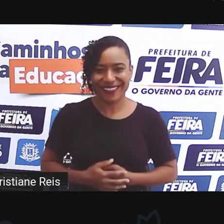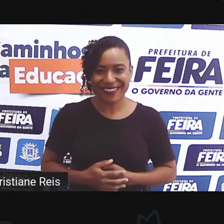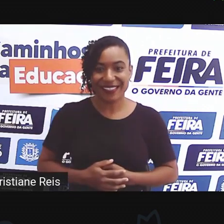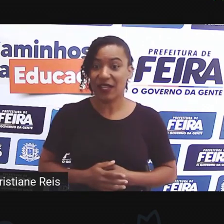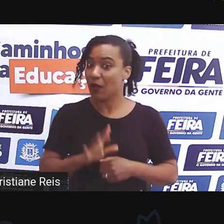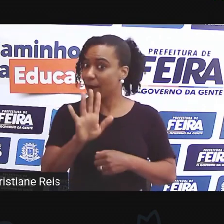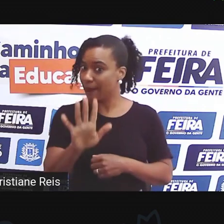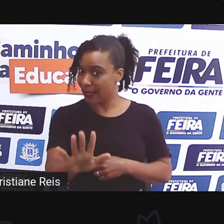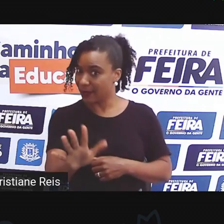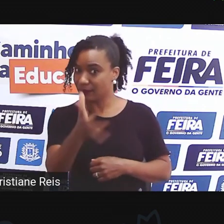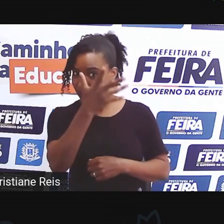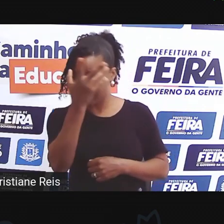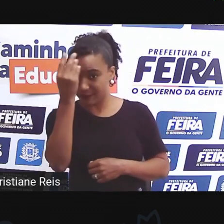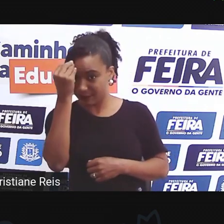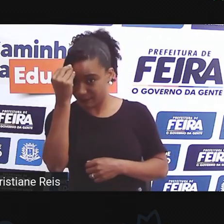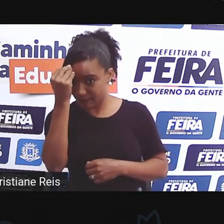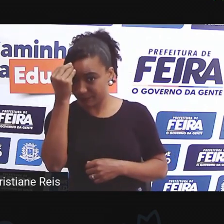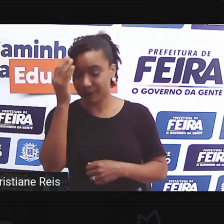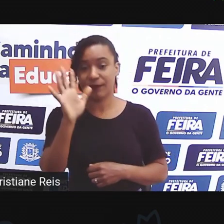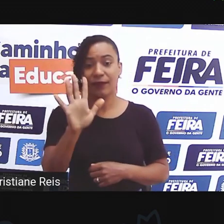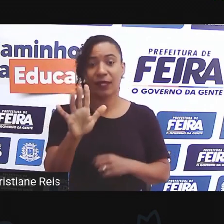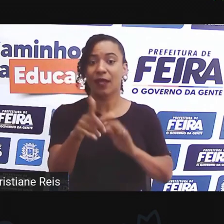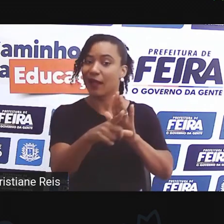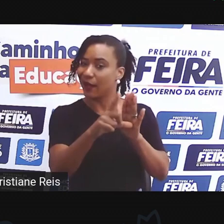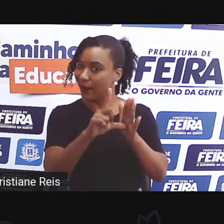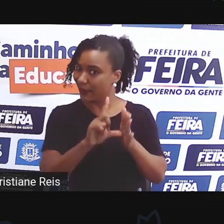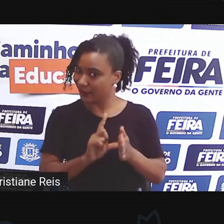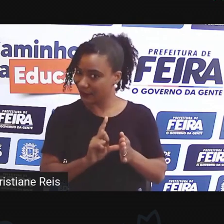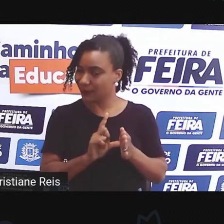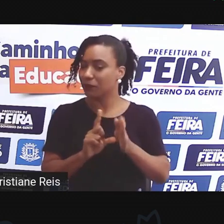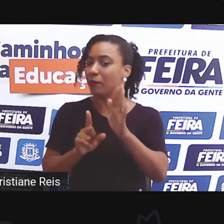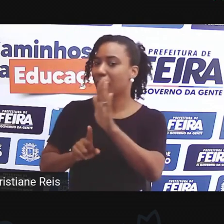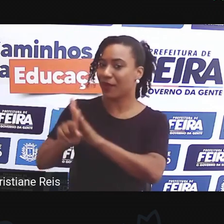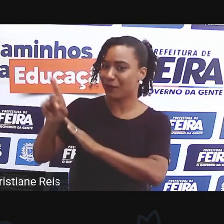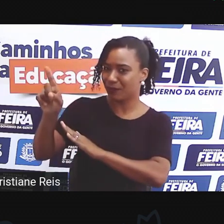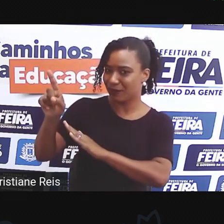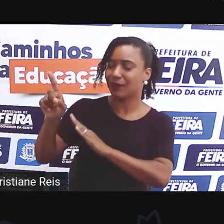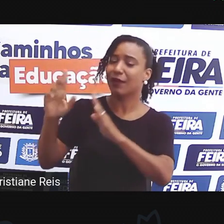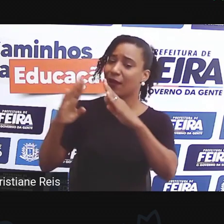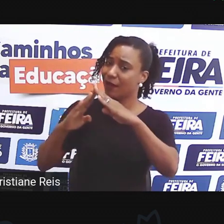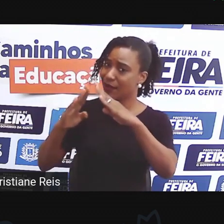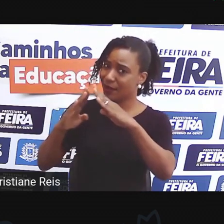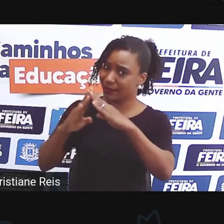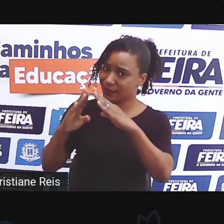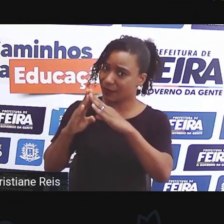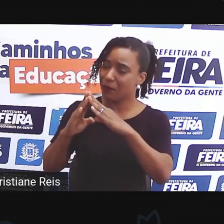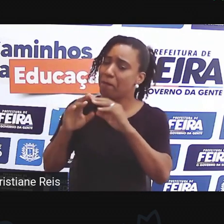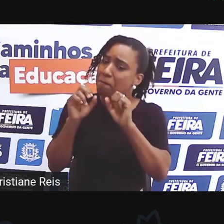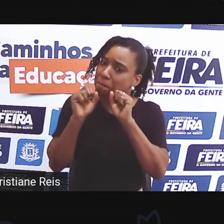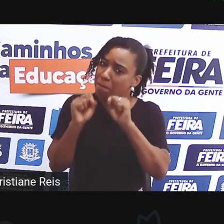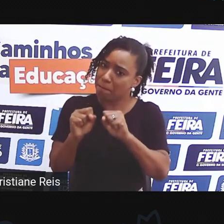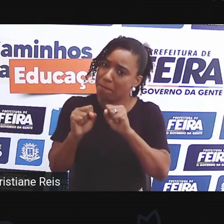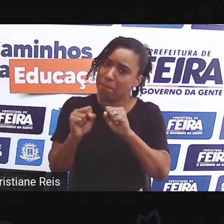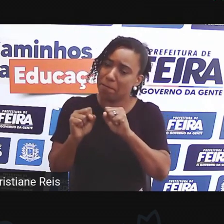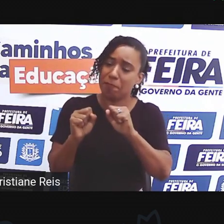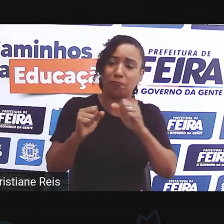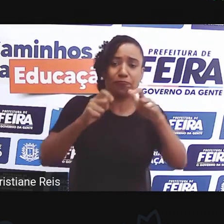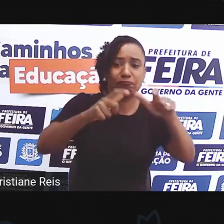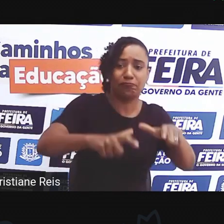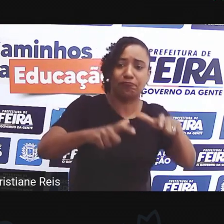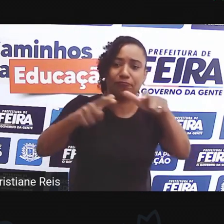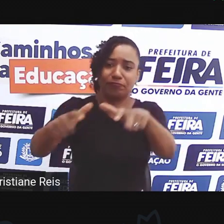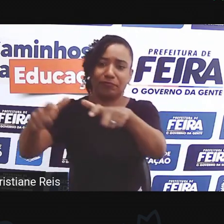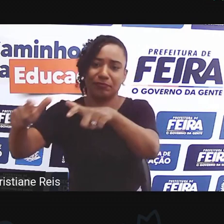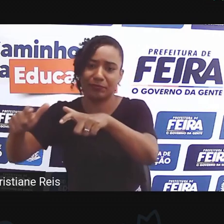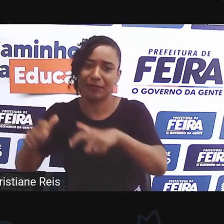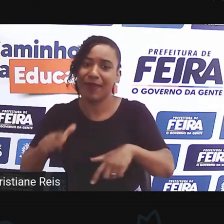hein? Antes de começar a brincadeira, perguntem para os adultos da casa onde é que vocês podem brincar. Brincar de